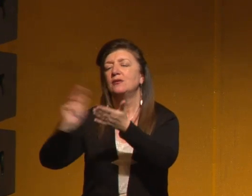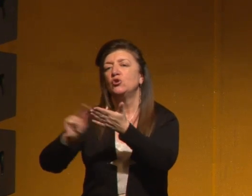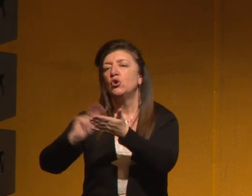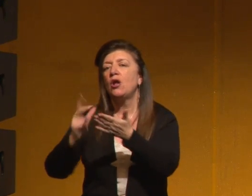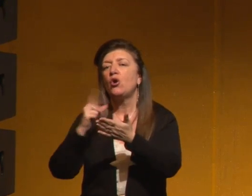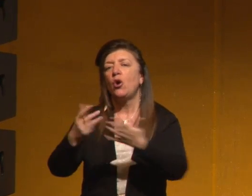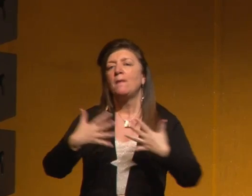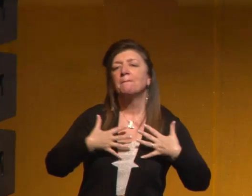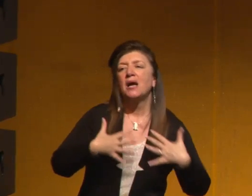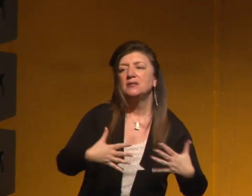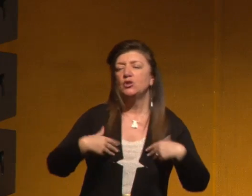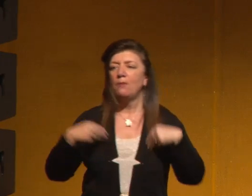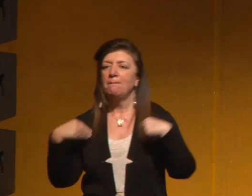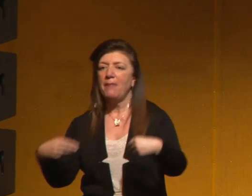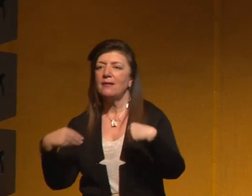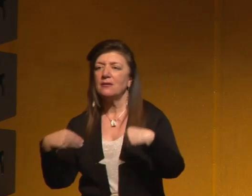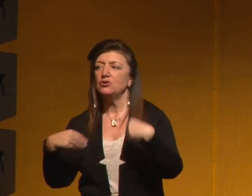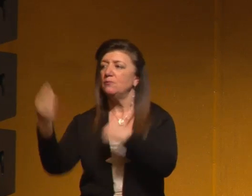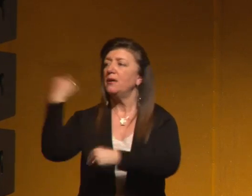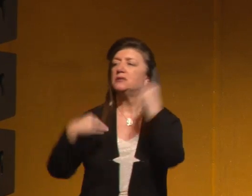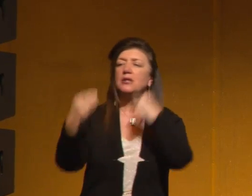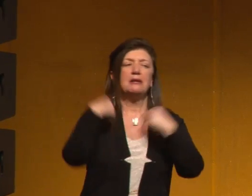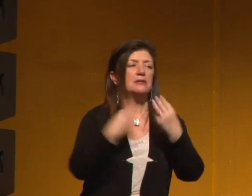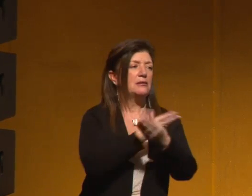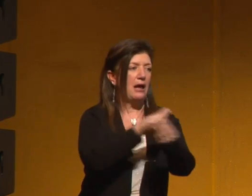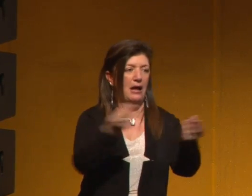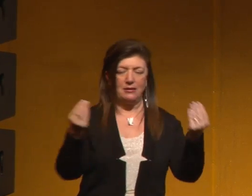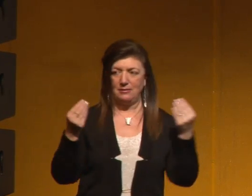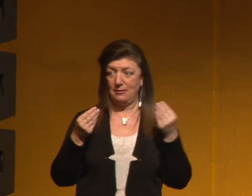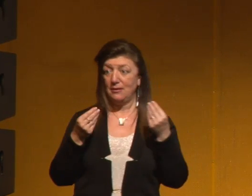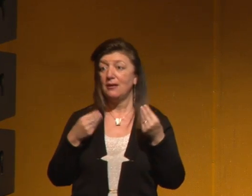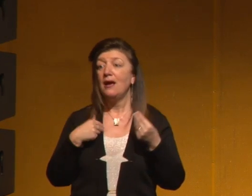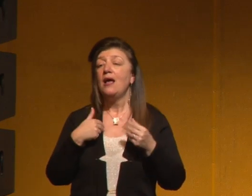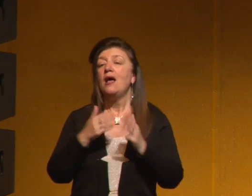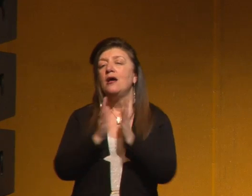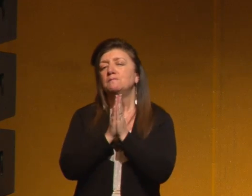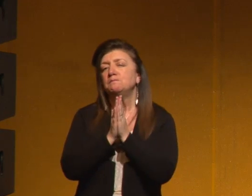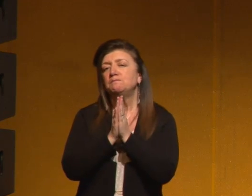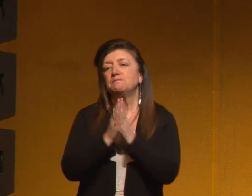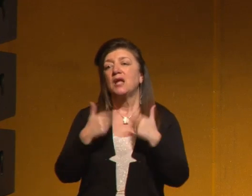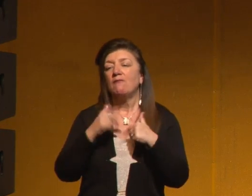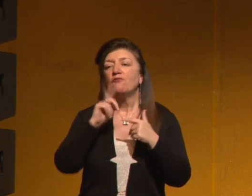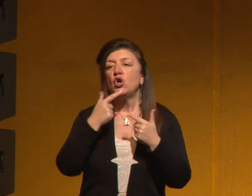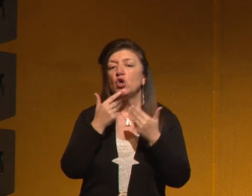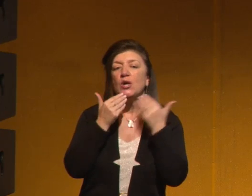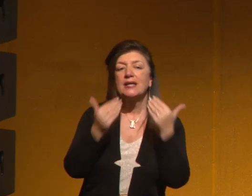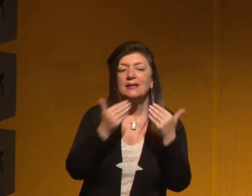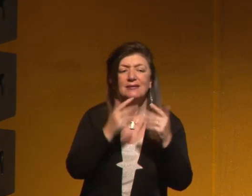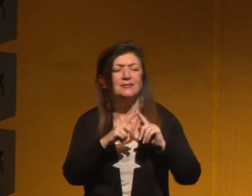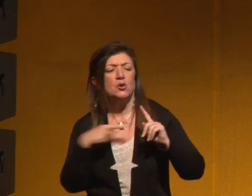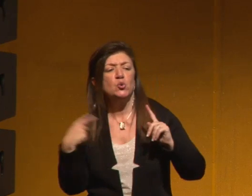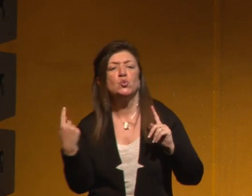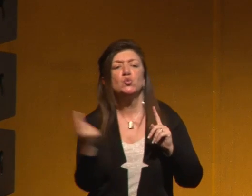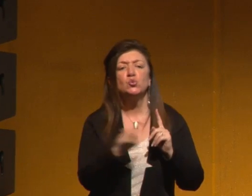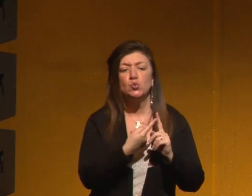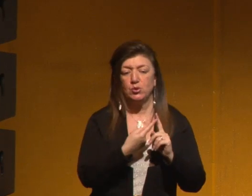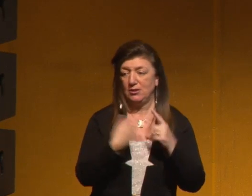ce lo hanno chiesto permettetemi adesso di ringraziare tutti coloro che hanno permesso